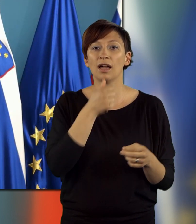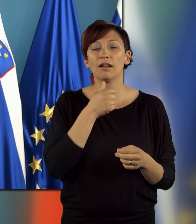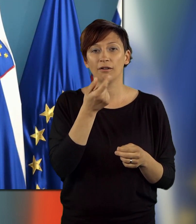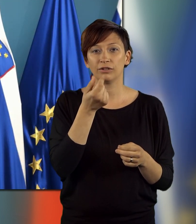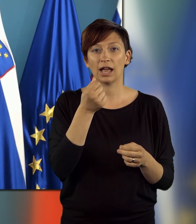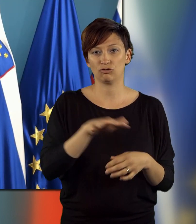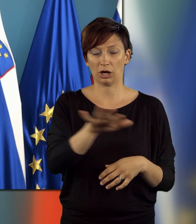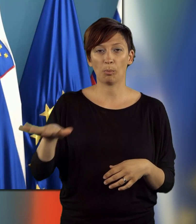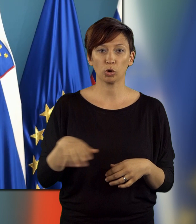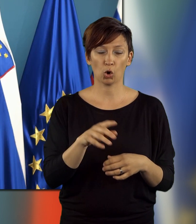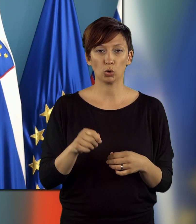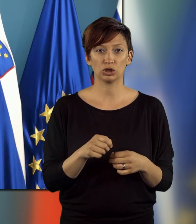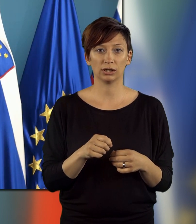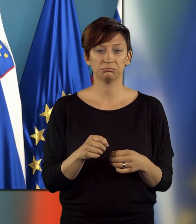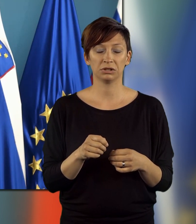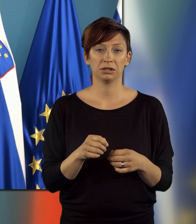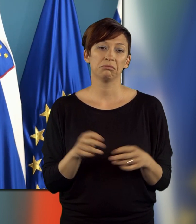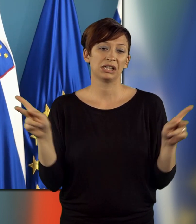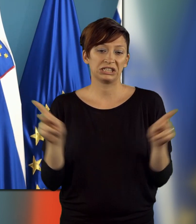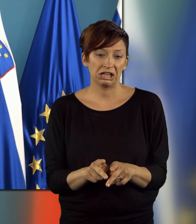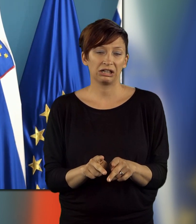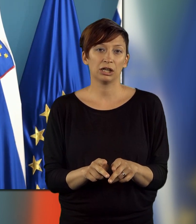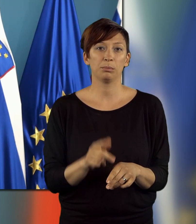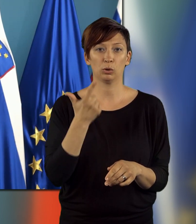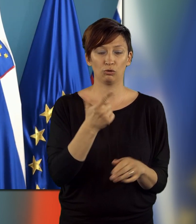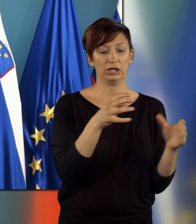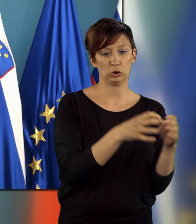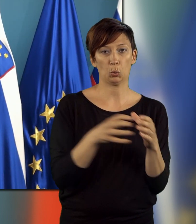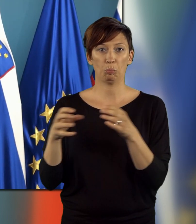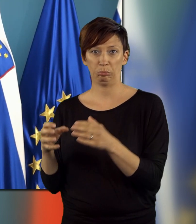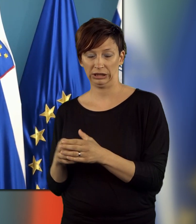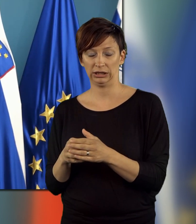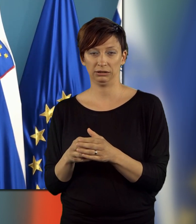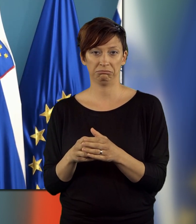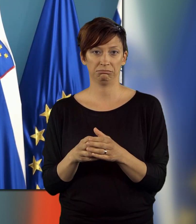javnofinančnega področja. Strnila bi jih v dve skupini